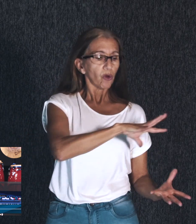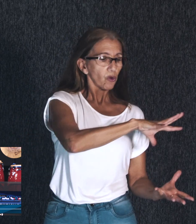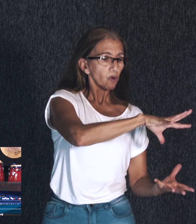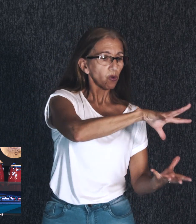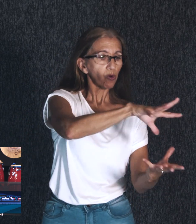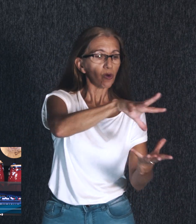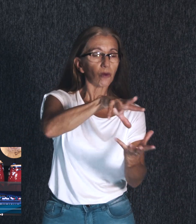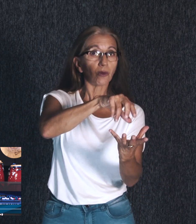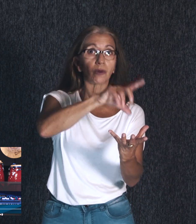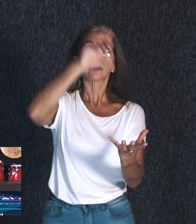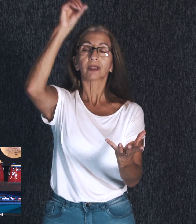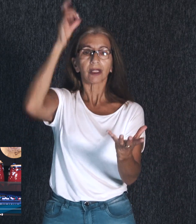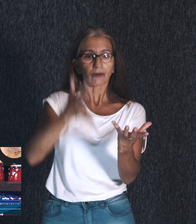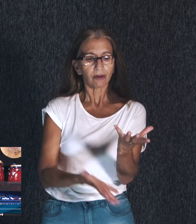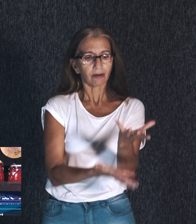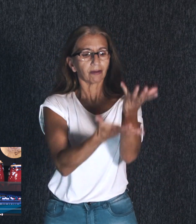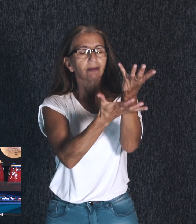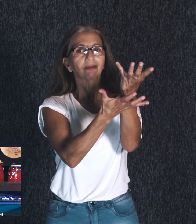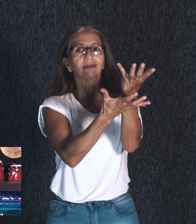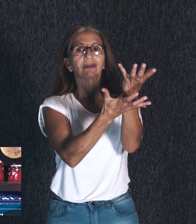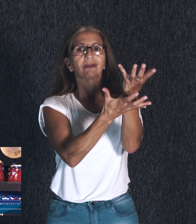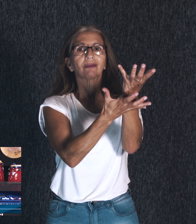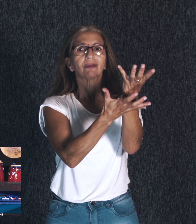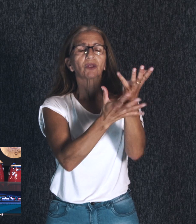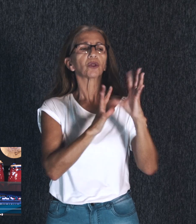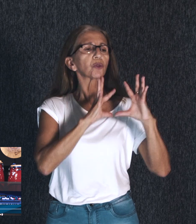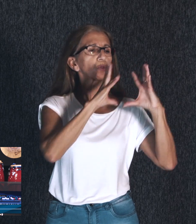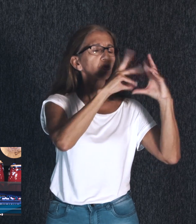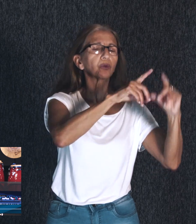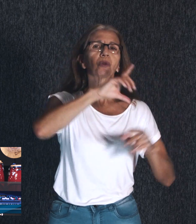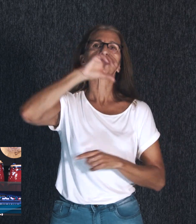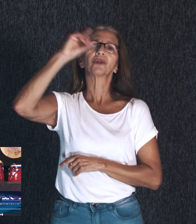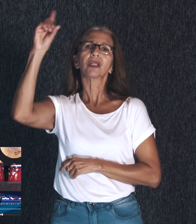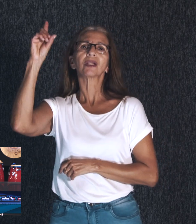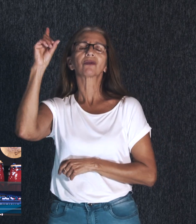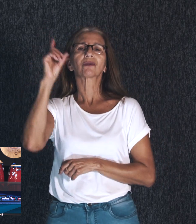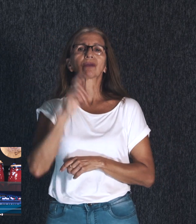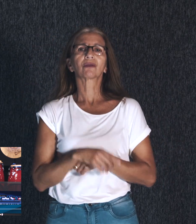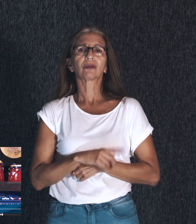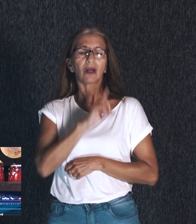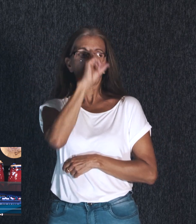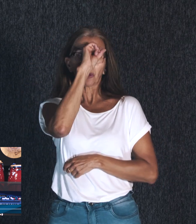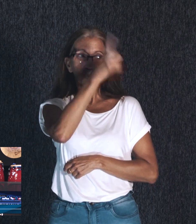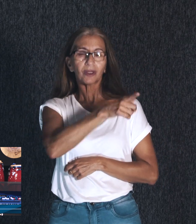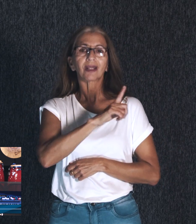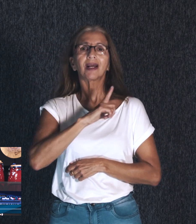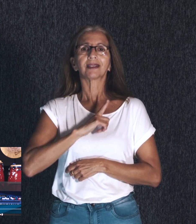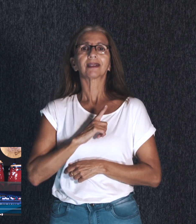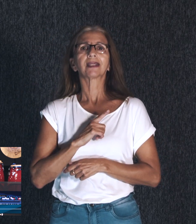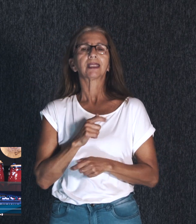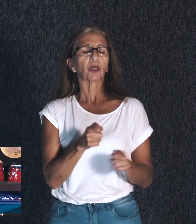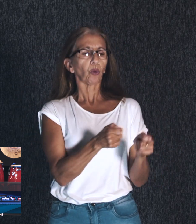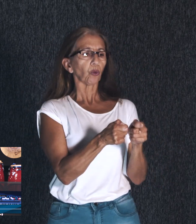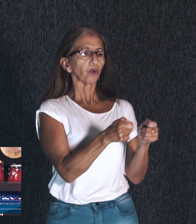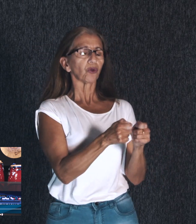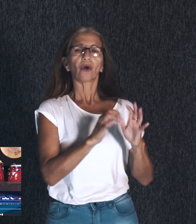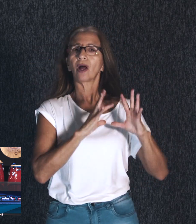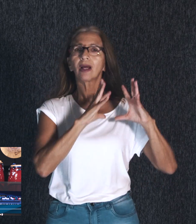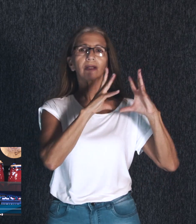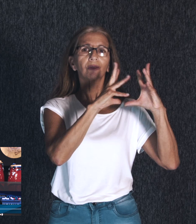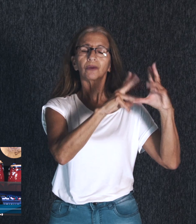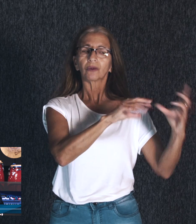tem o controle de todas as coisas, Ele está no controle, Ele está no domínio de tudo. E é isso que nós precisamos crer.